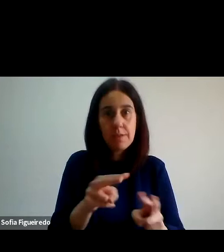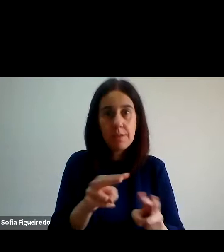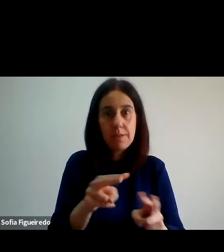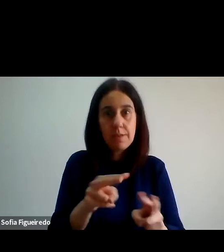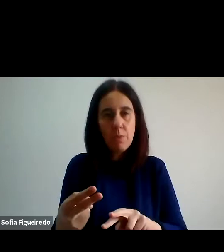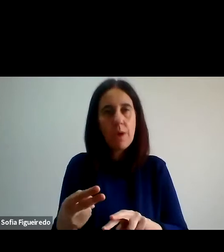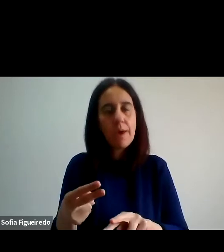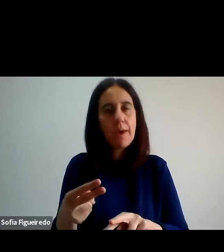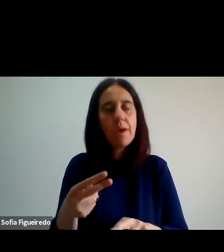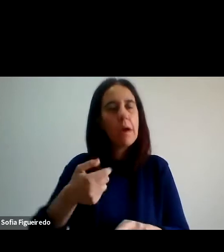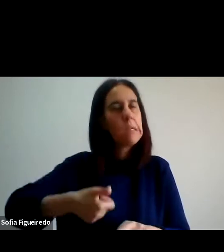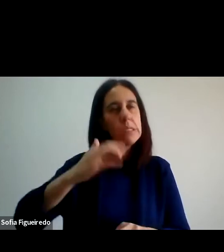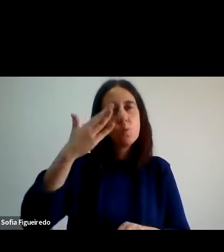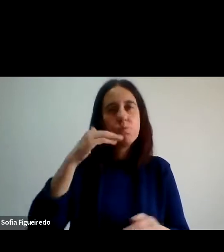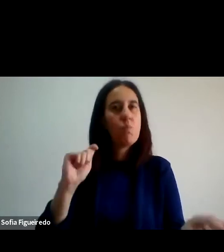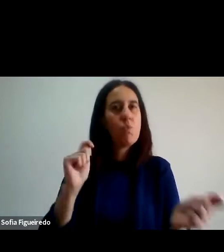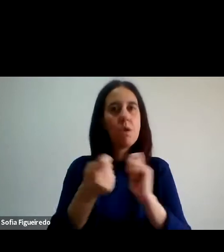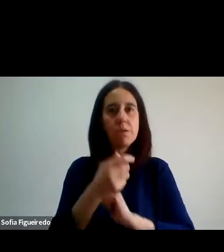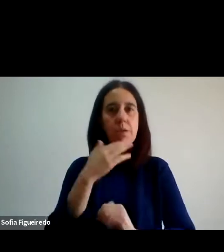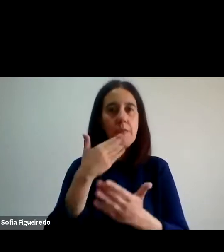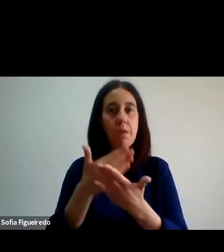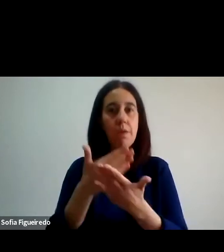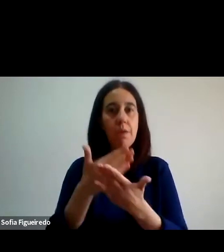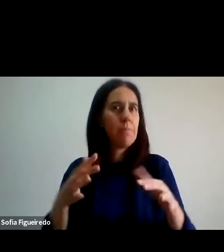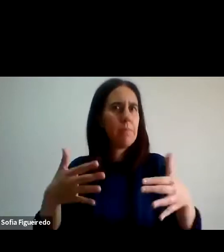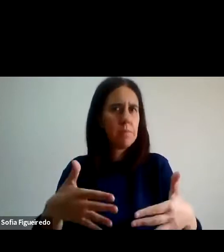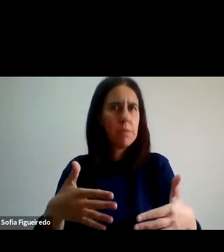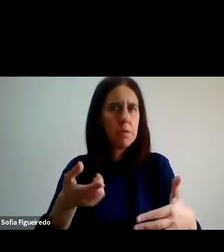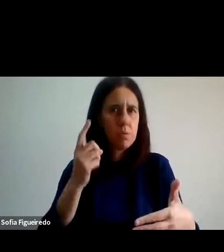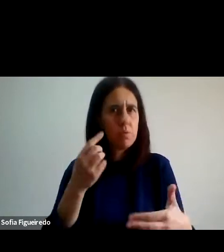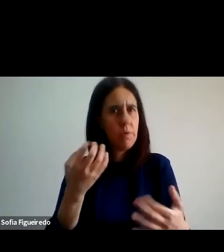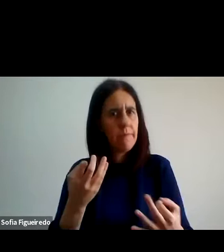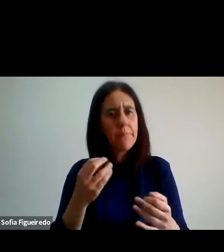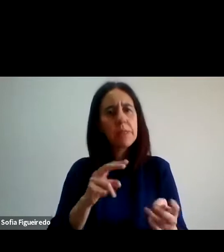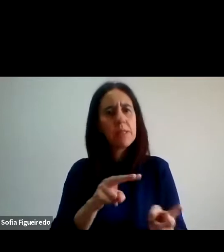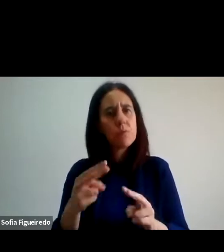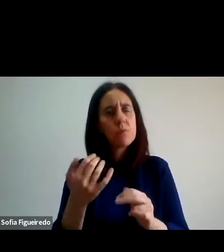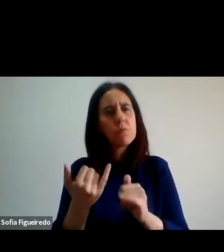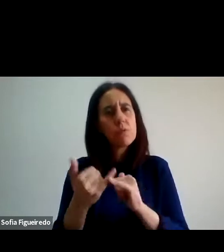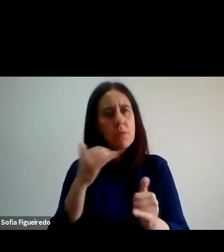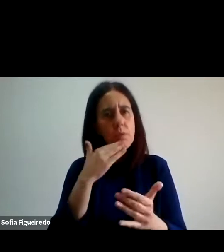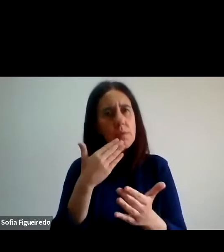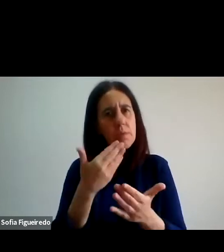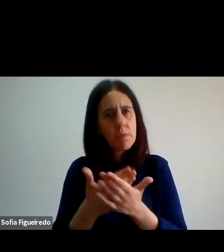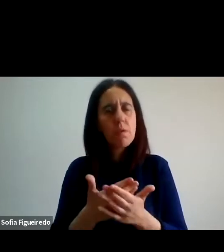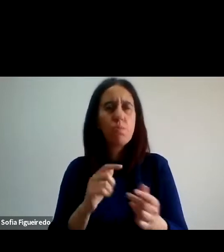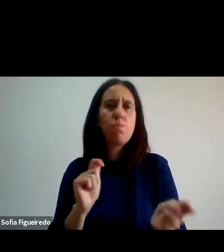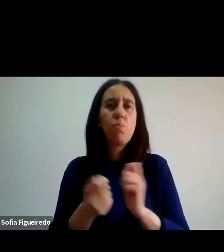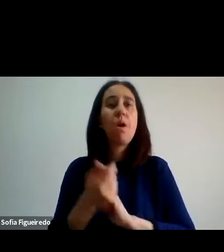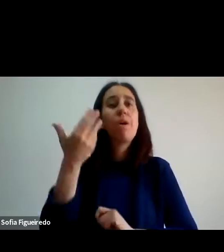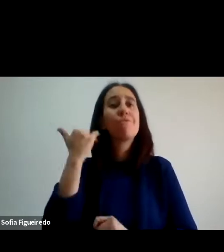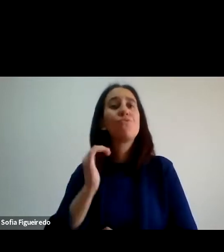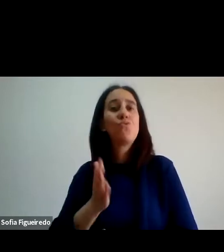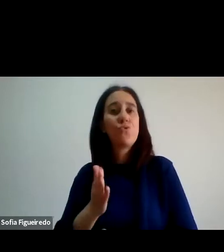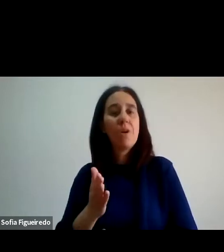grande mote para a mudança, não é o contexto de pandemia, atenção, a transição digital é efetivamente o mote para a mudança, já acontecia antes, obviamente